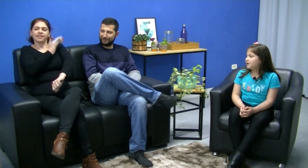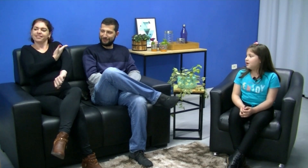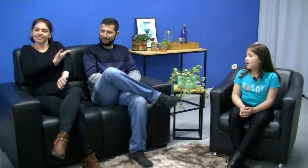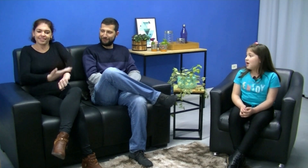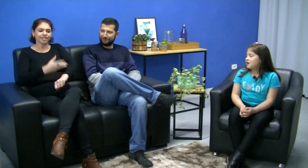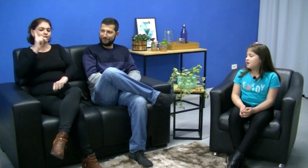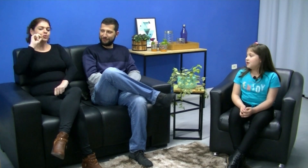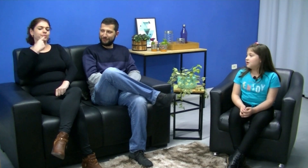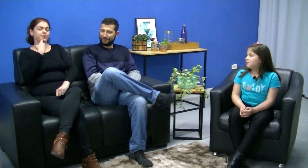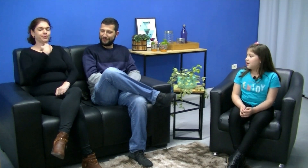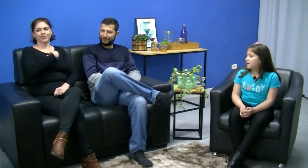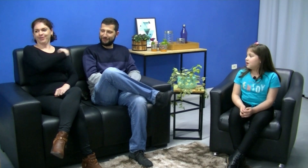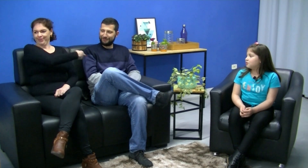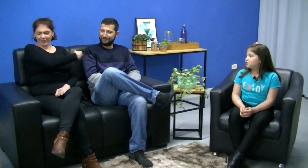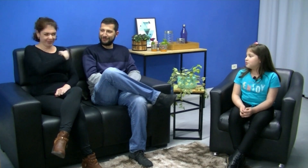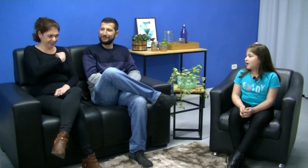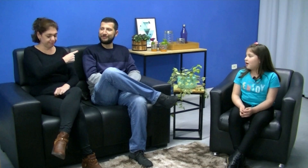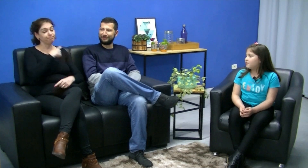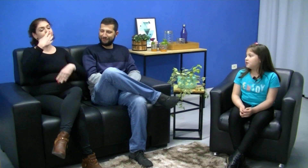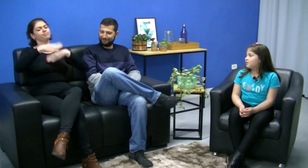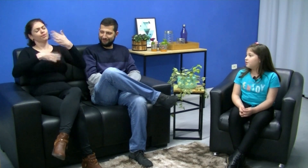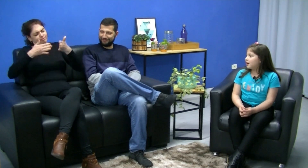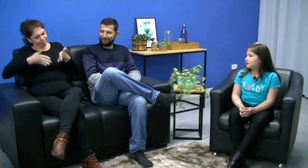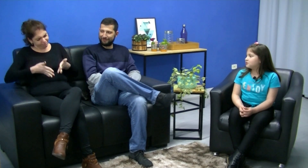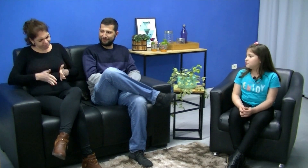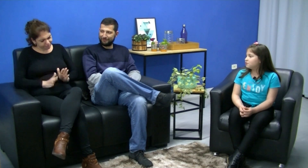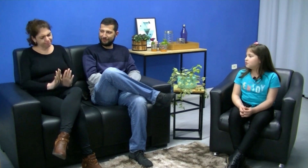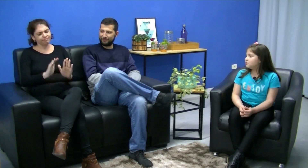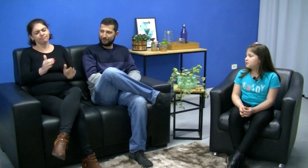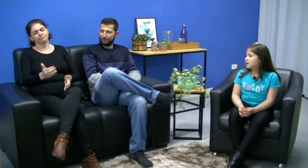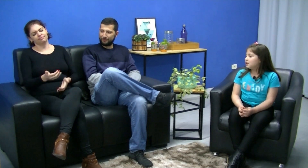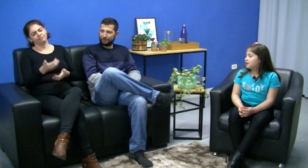filha, e também eu chutava, então era surdos,